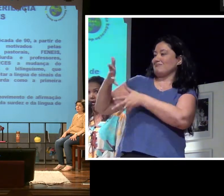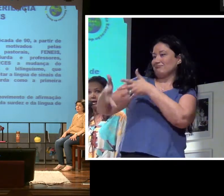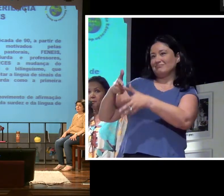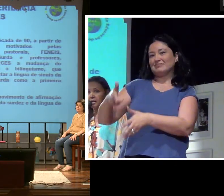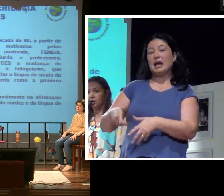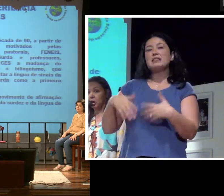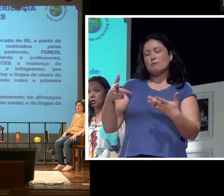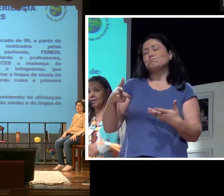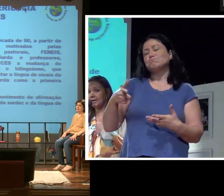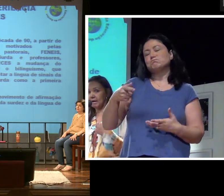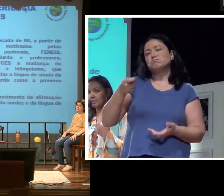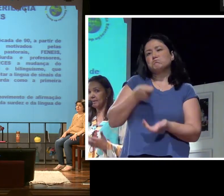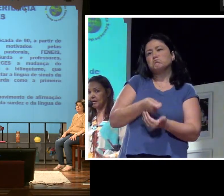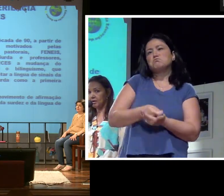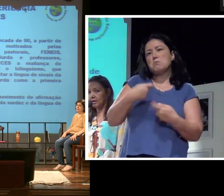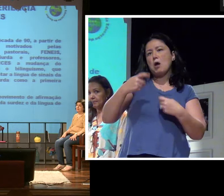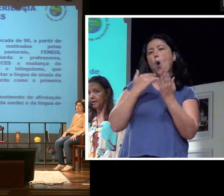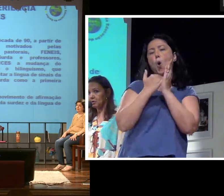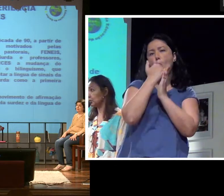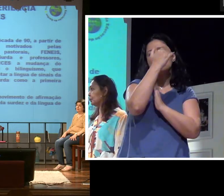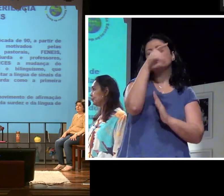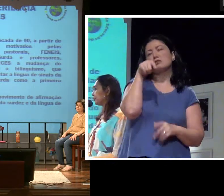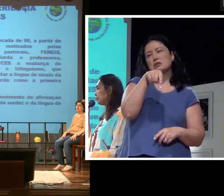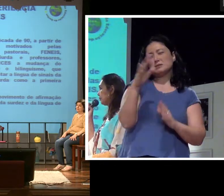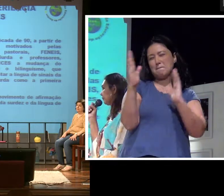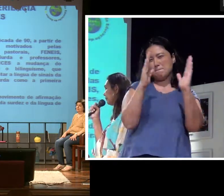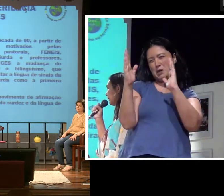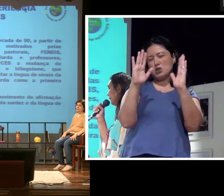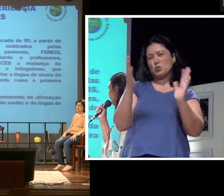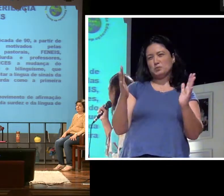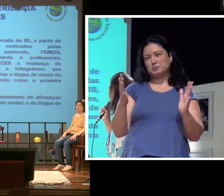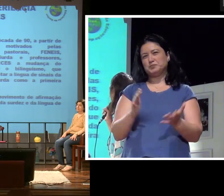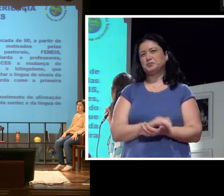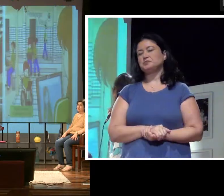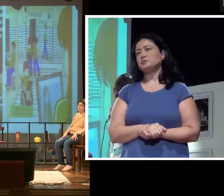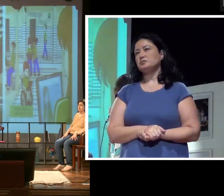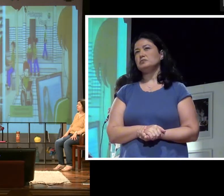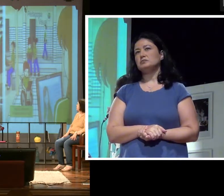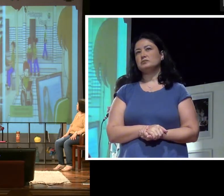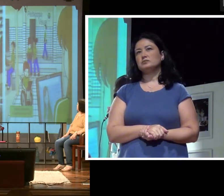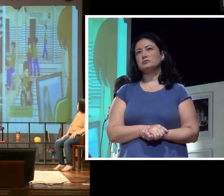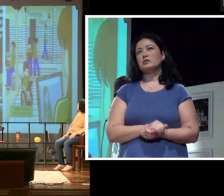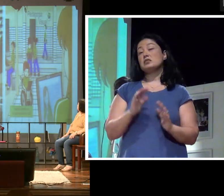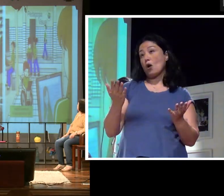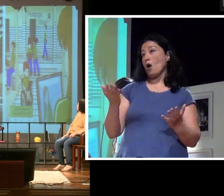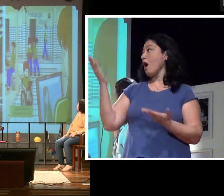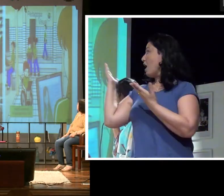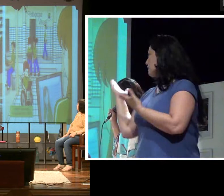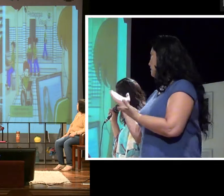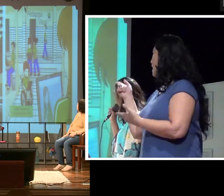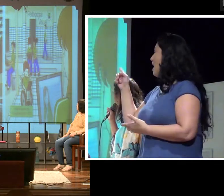Então, realmente, nós começamos a partir desse período. Pode passar. Então, aqui